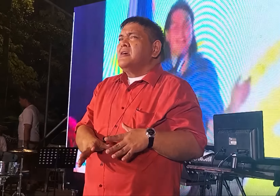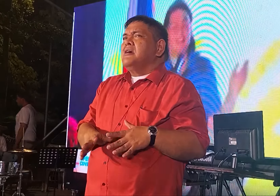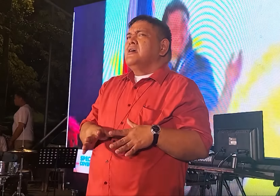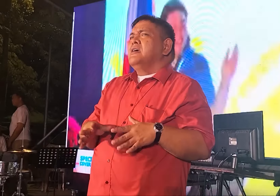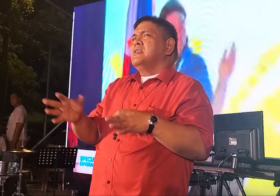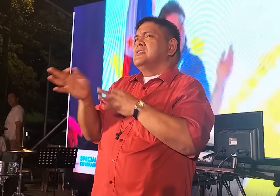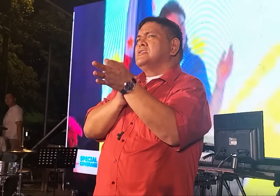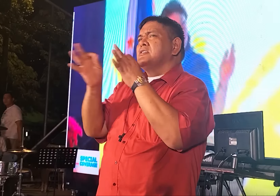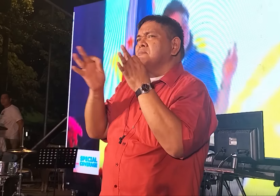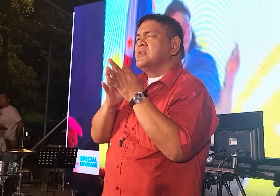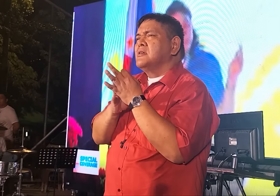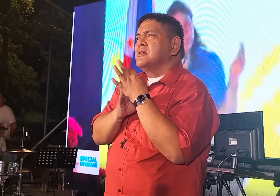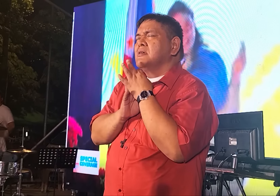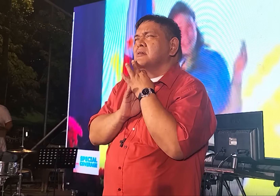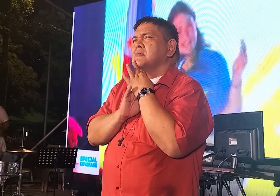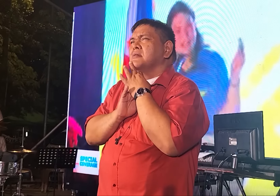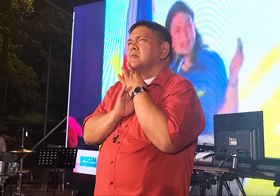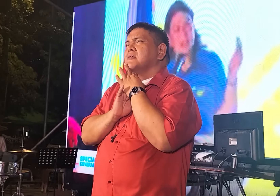said,